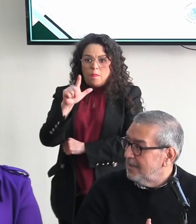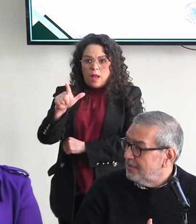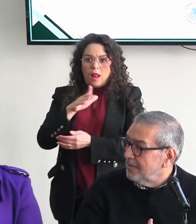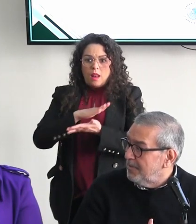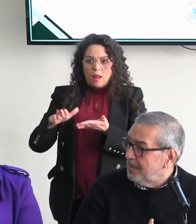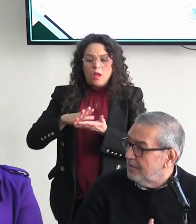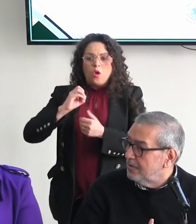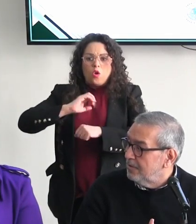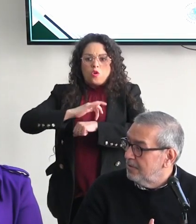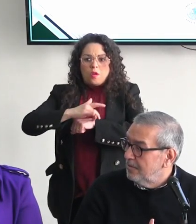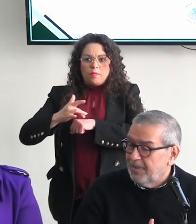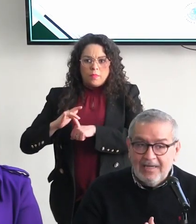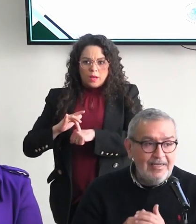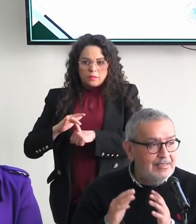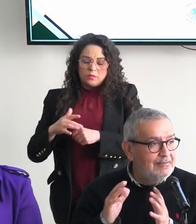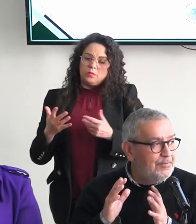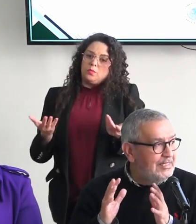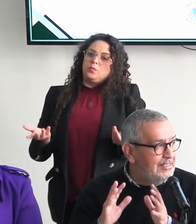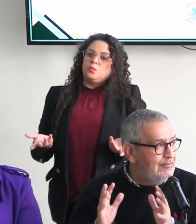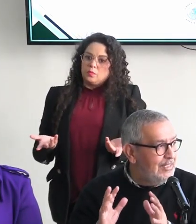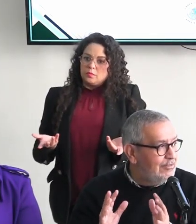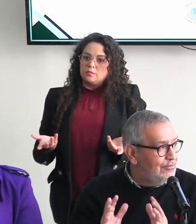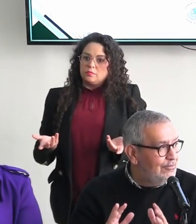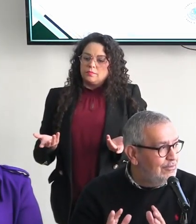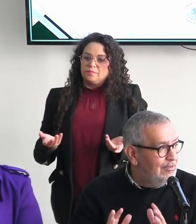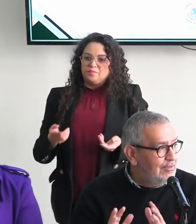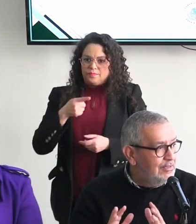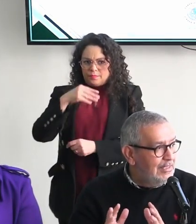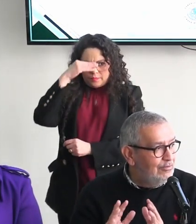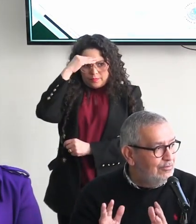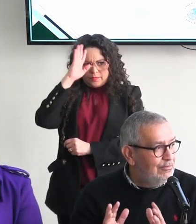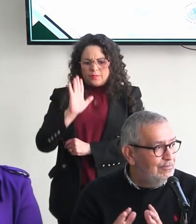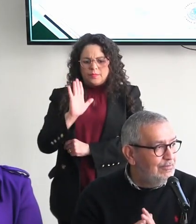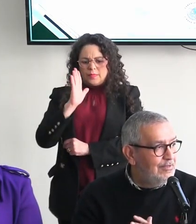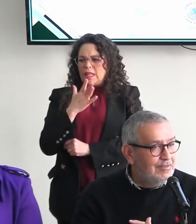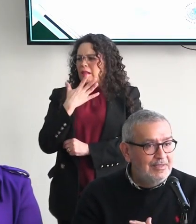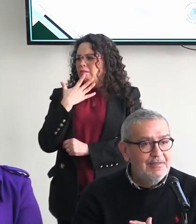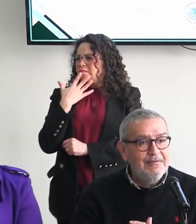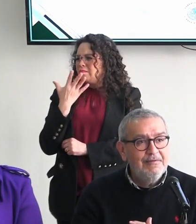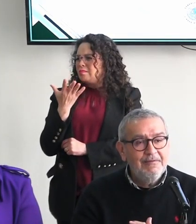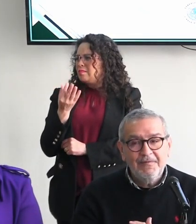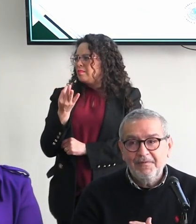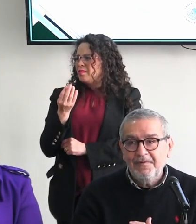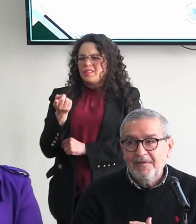está en la Ciudad de México. Parecería un dato que no